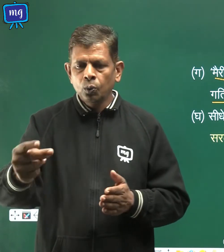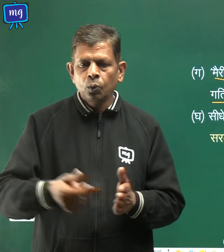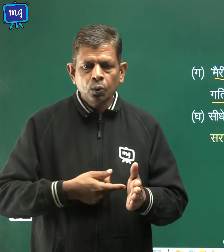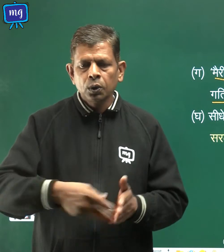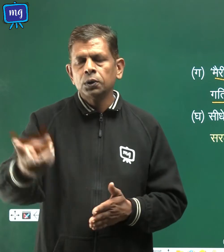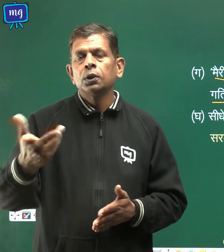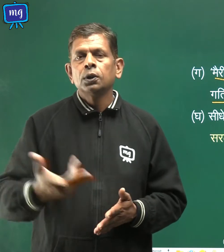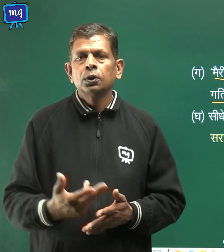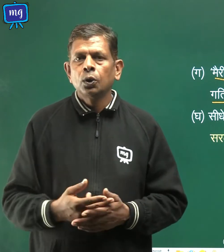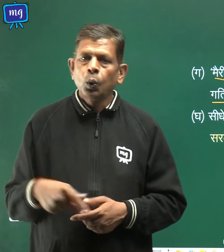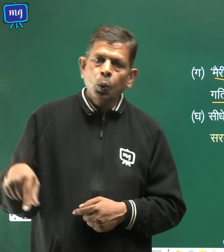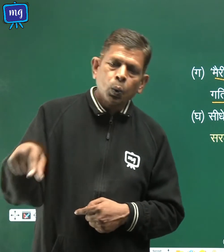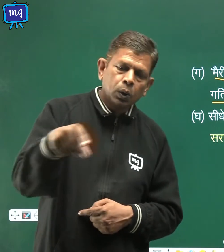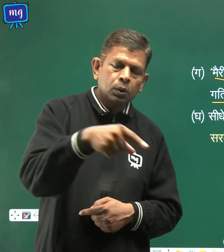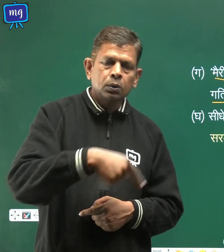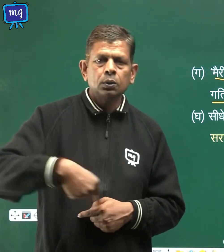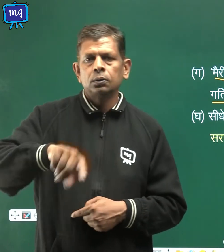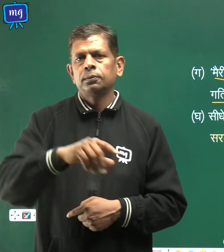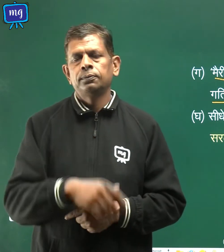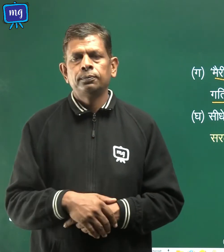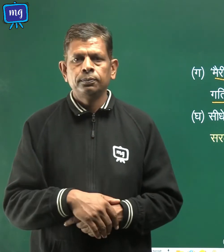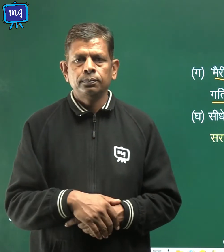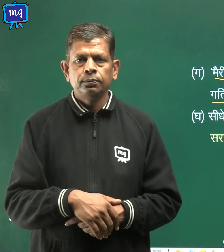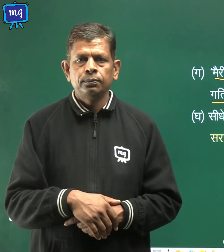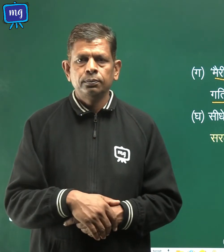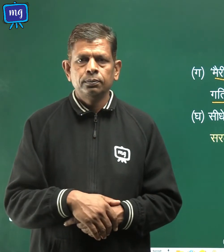होगी? वर्तुल गति।